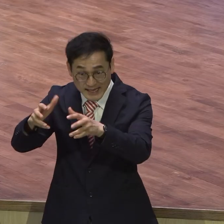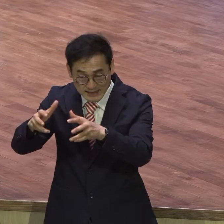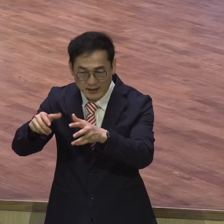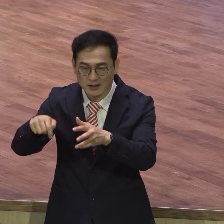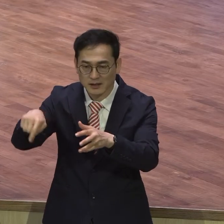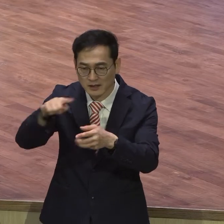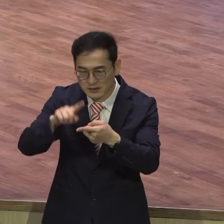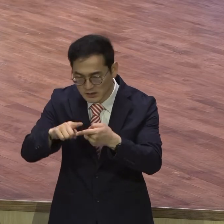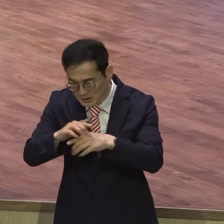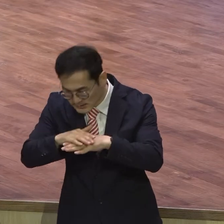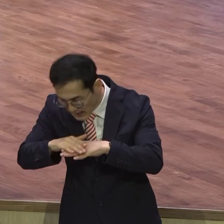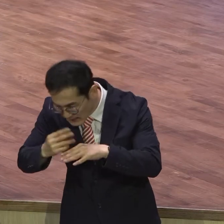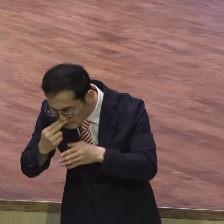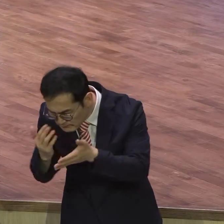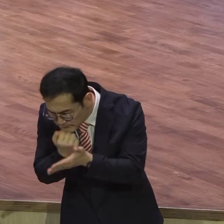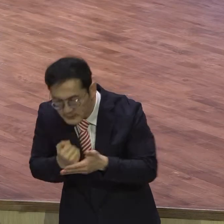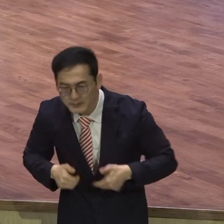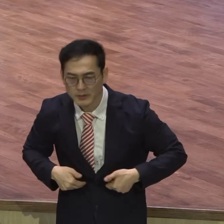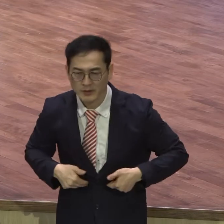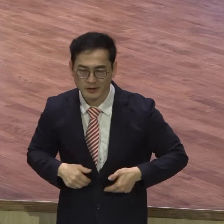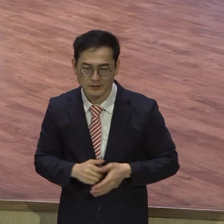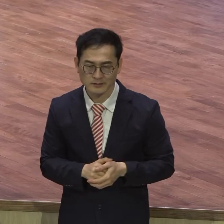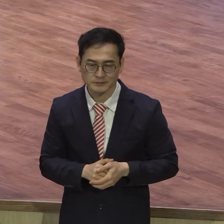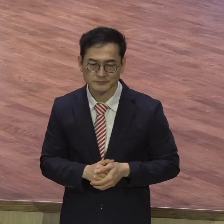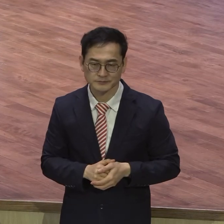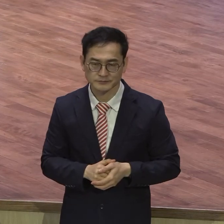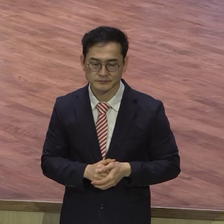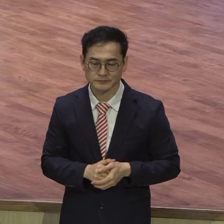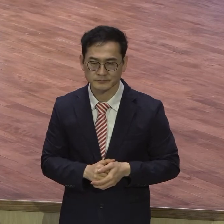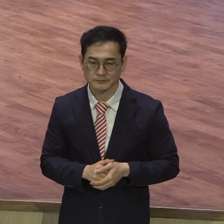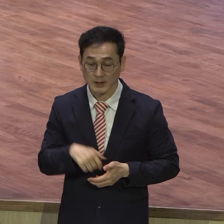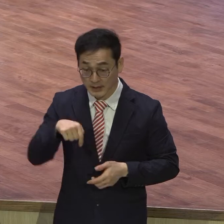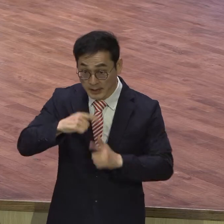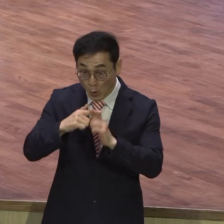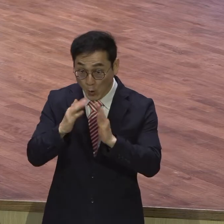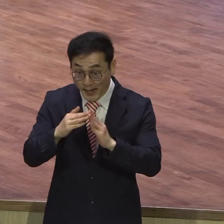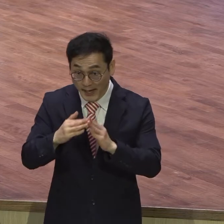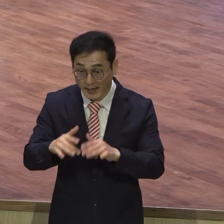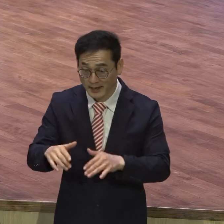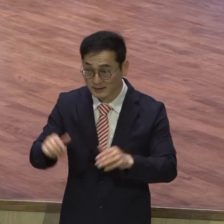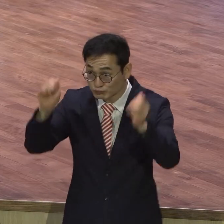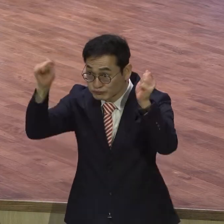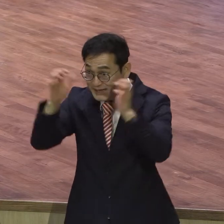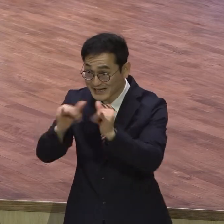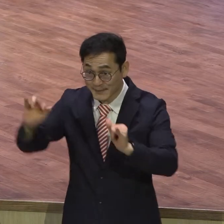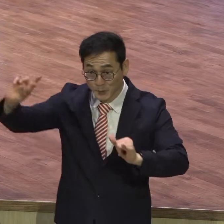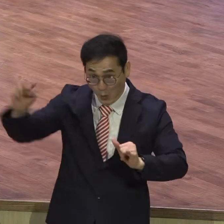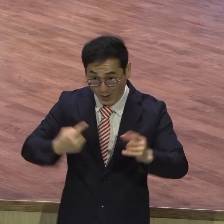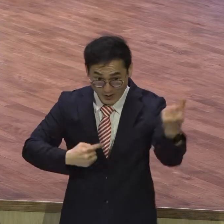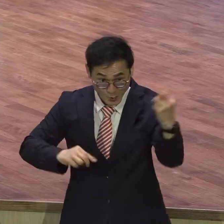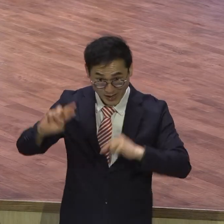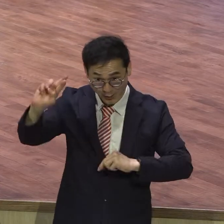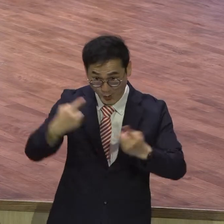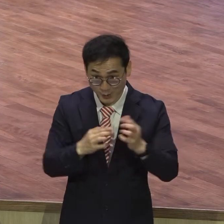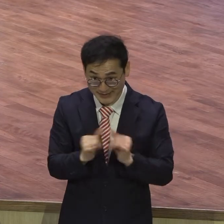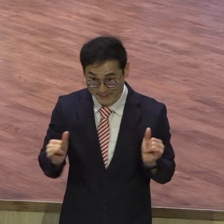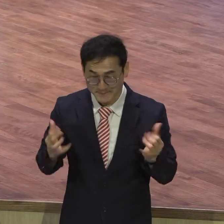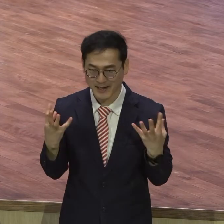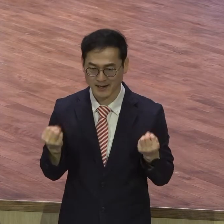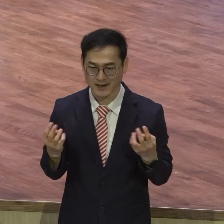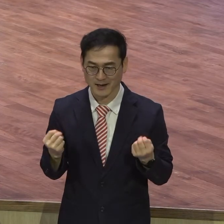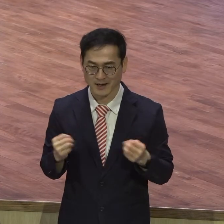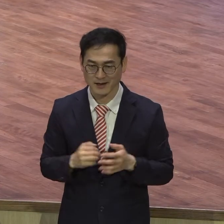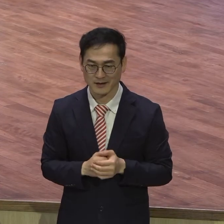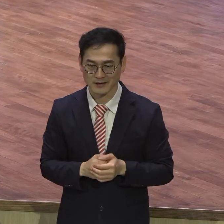세계 지난주에 말씀드렸습니다 우리 교회에서 돌아온 무속인들 돌아온 무속인들이 그렇게 많아요